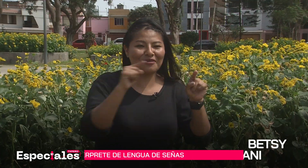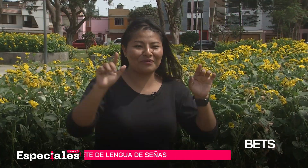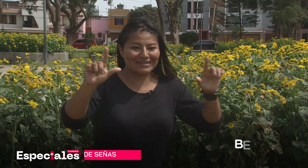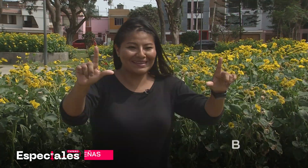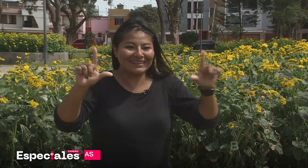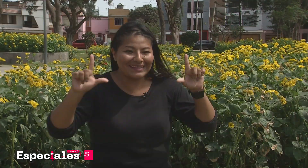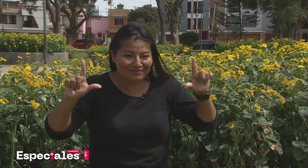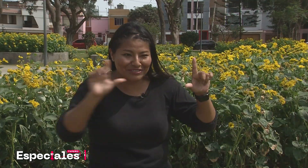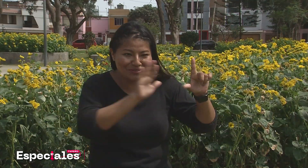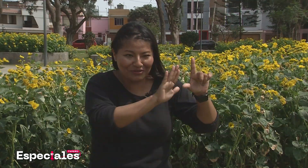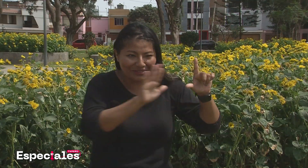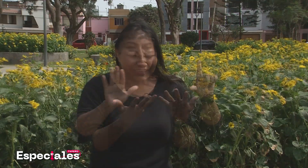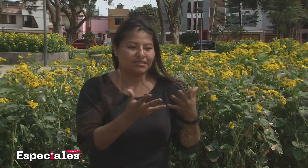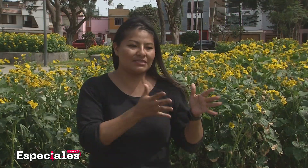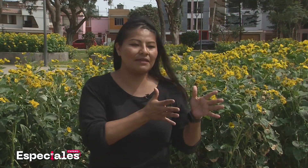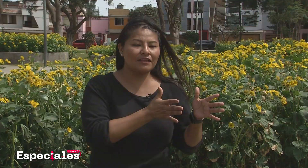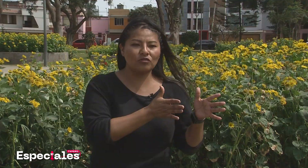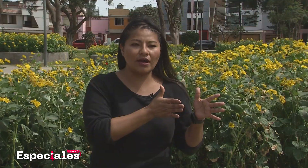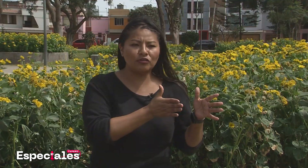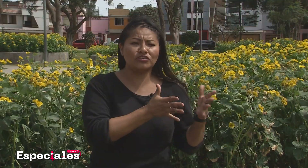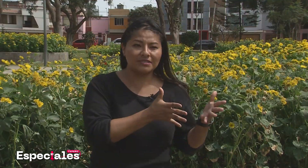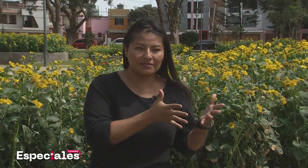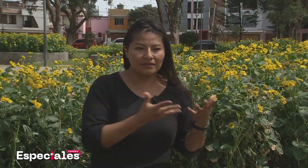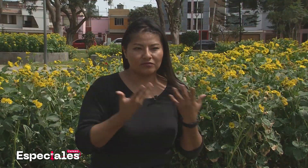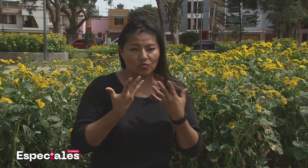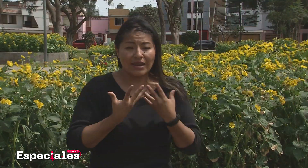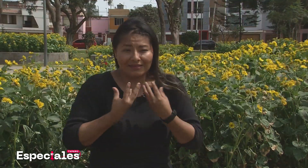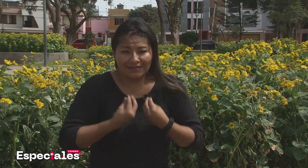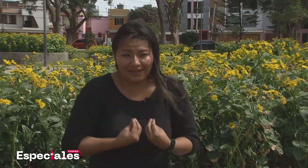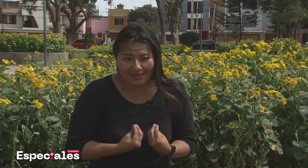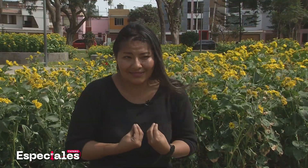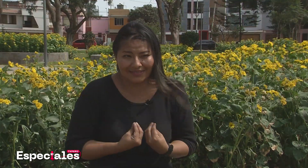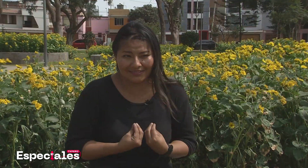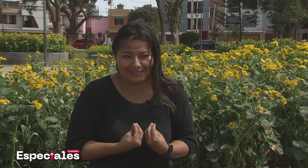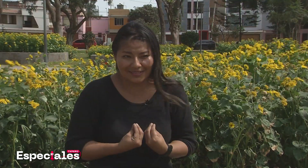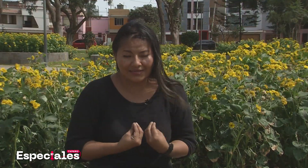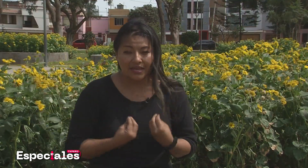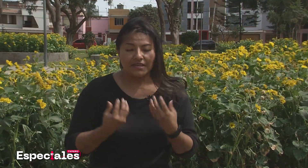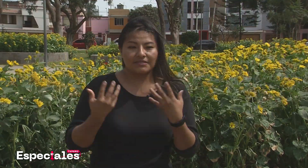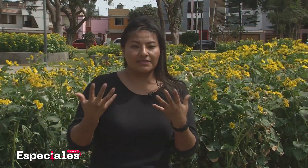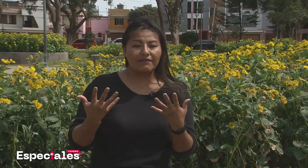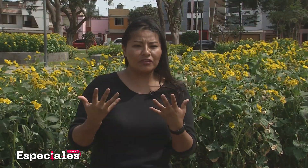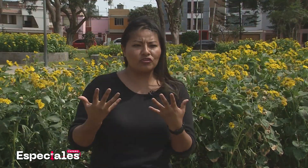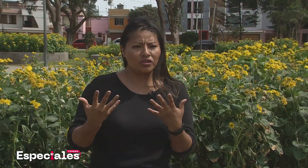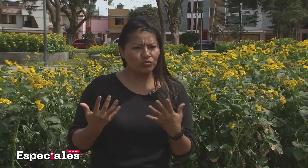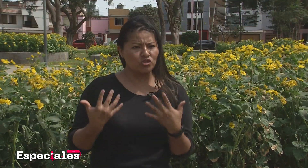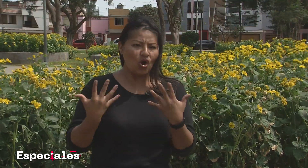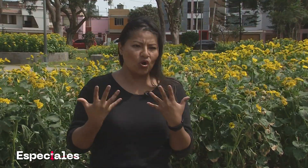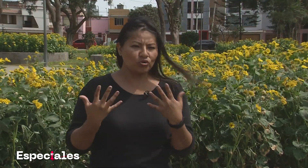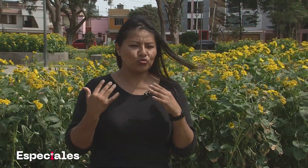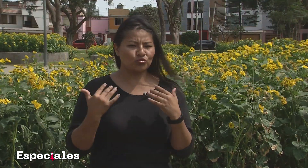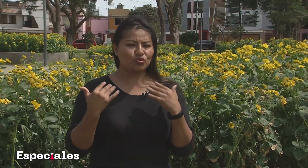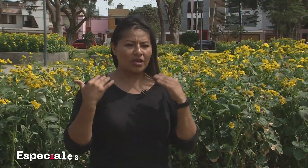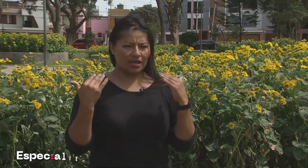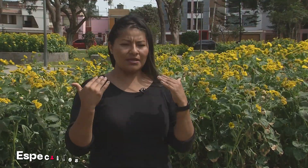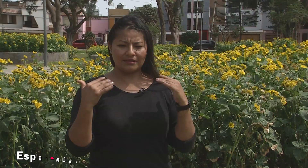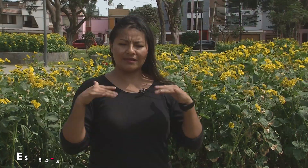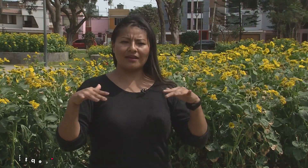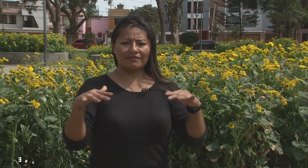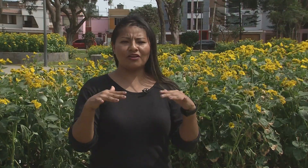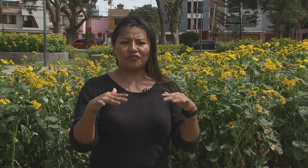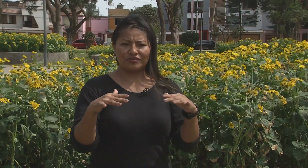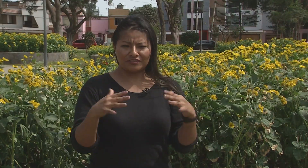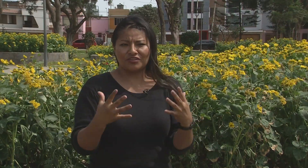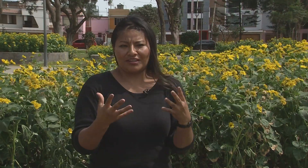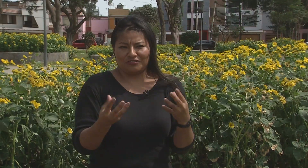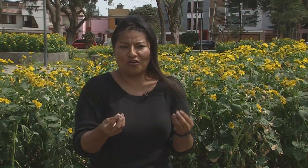puede verlo porque está en la televisión. Si está dando algo triste, tu cara tiene que dar esa tristeza. Si está hablando de un enojo, ahí tiene